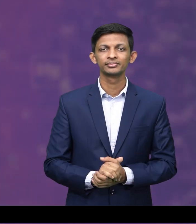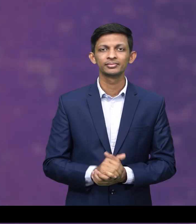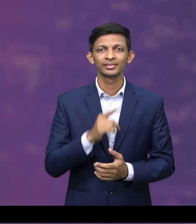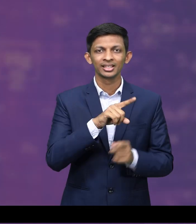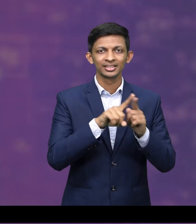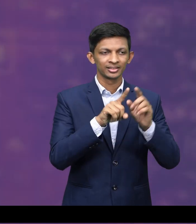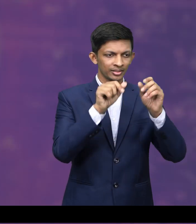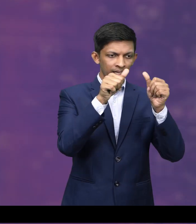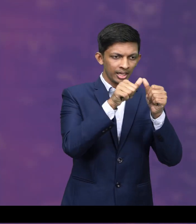ఎలక్ట్రాన్ అఫినిటీ,